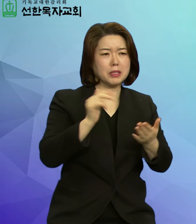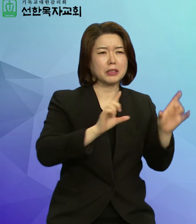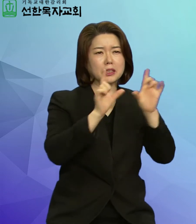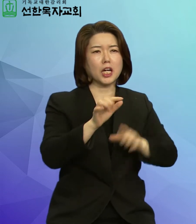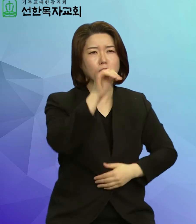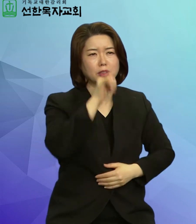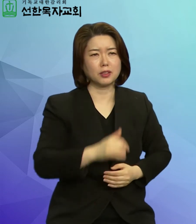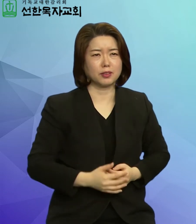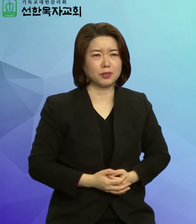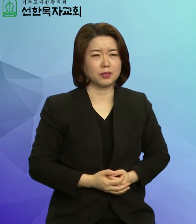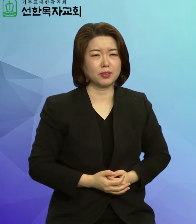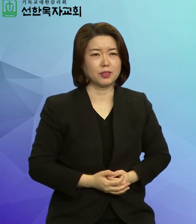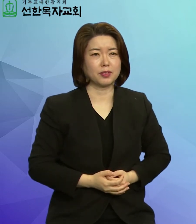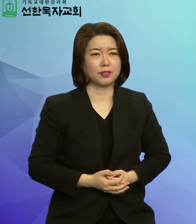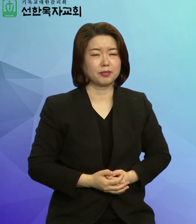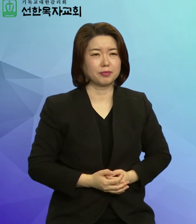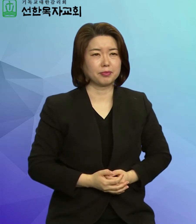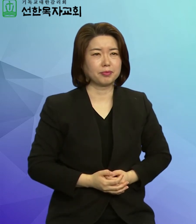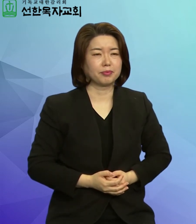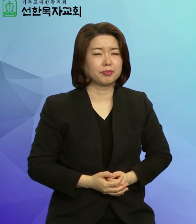실패자의 삶을 사는 거예요.